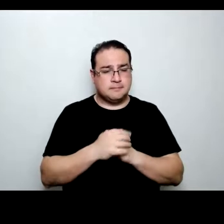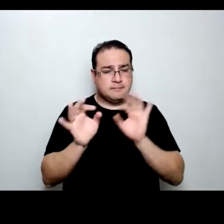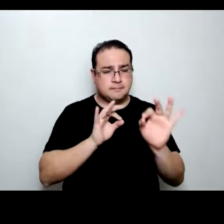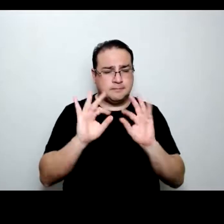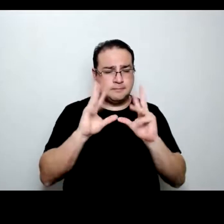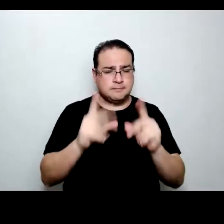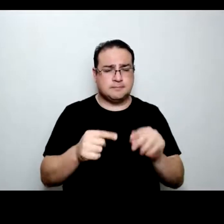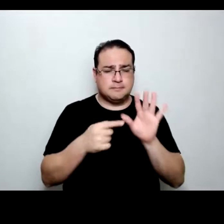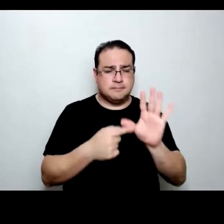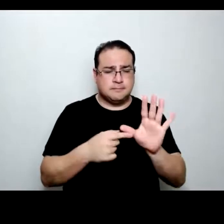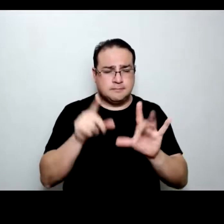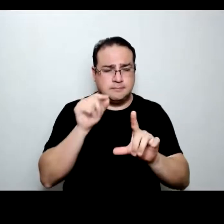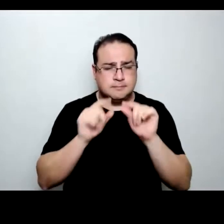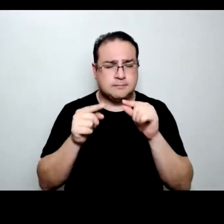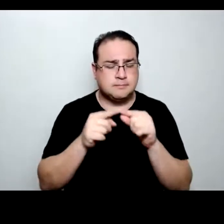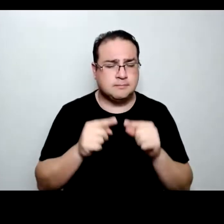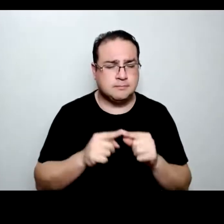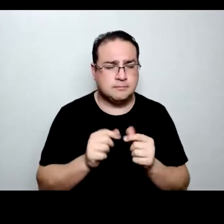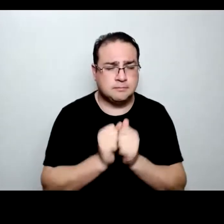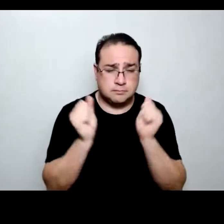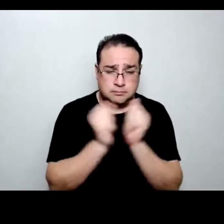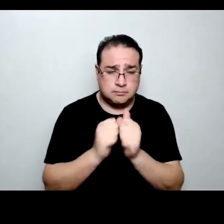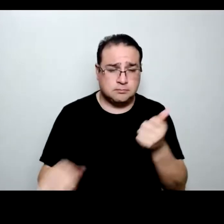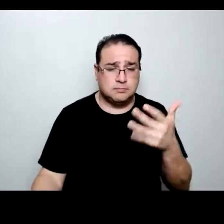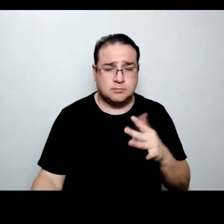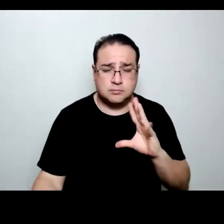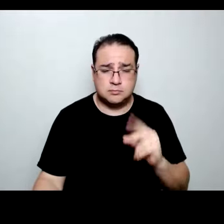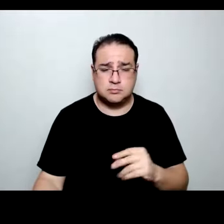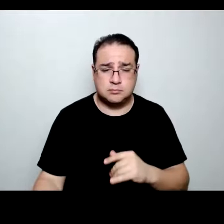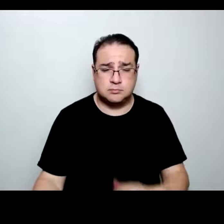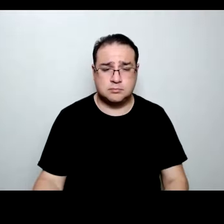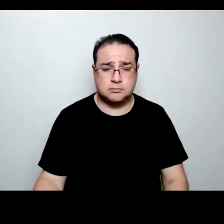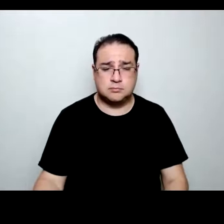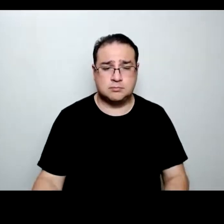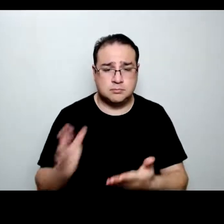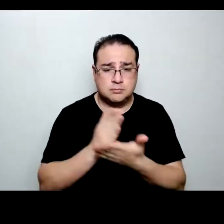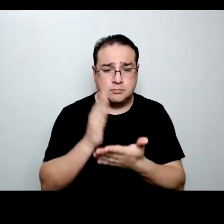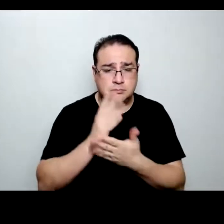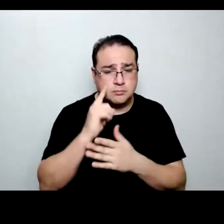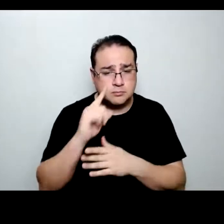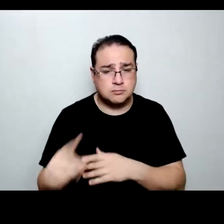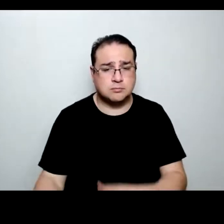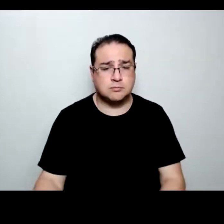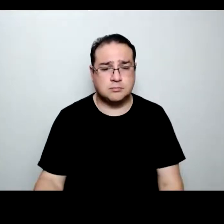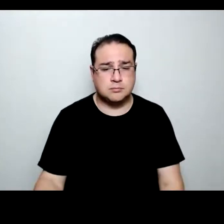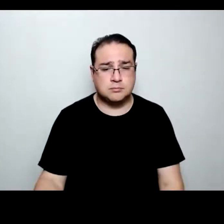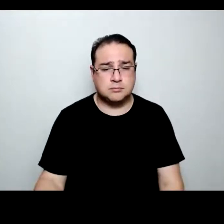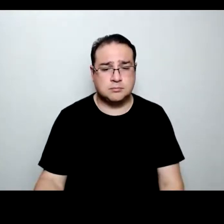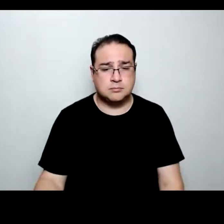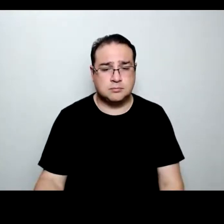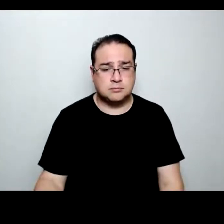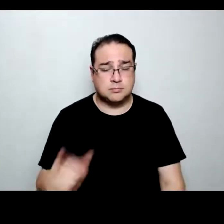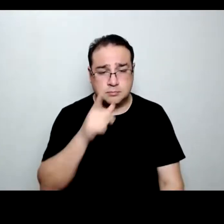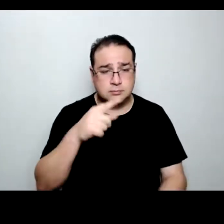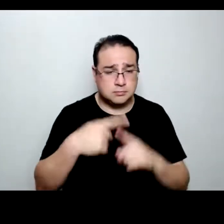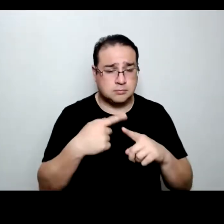elaboração e colocar esforços na publicação de dicionários da língua,